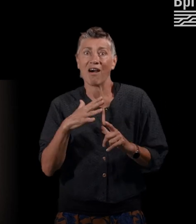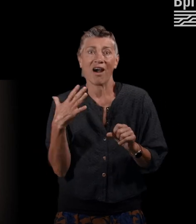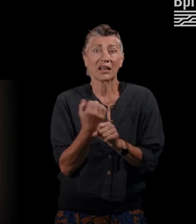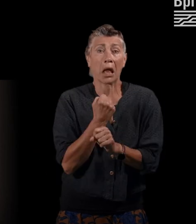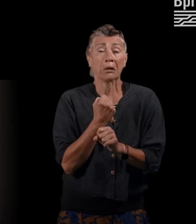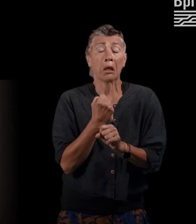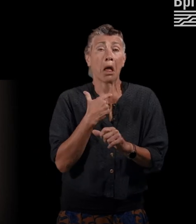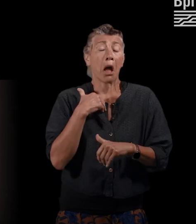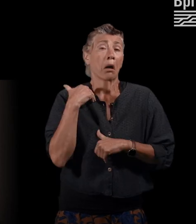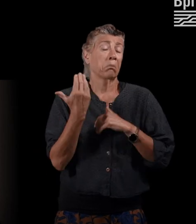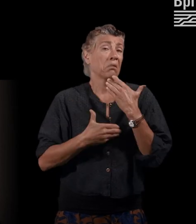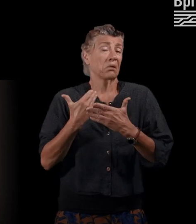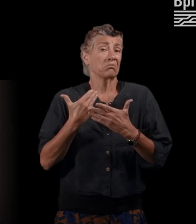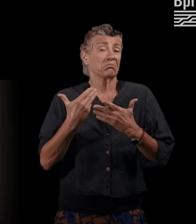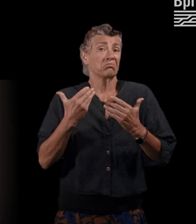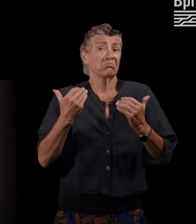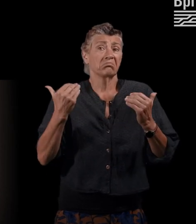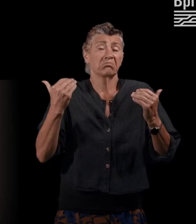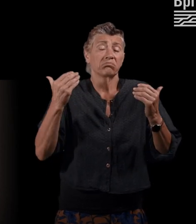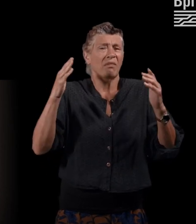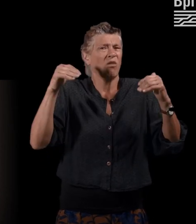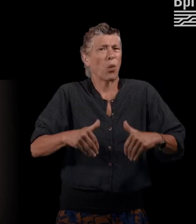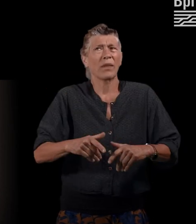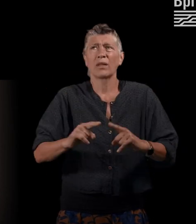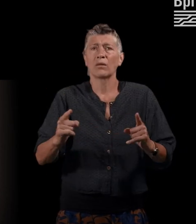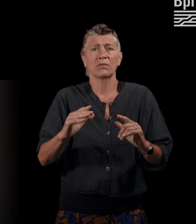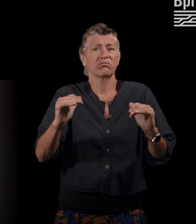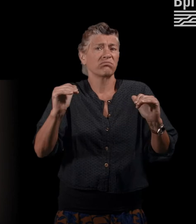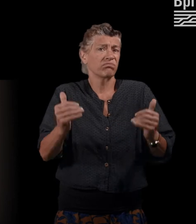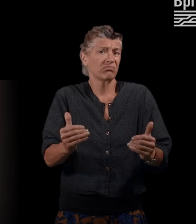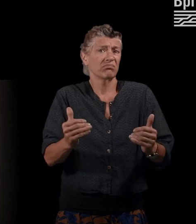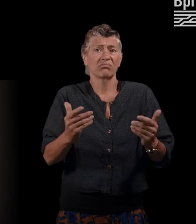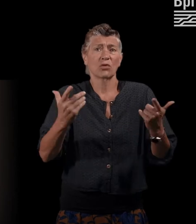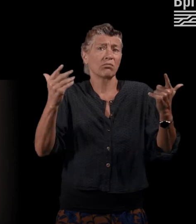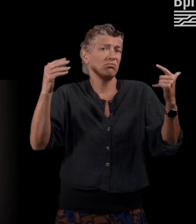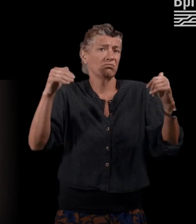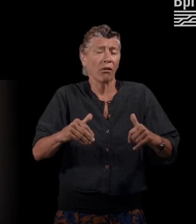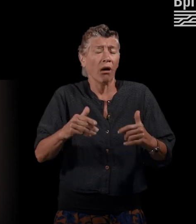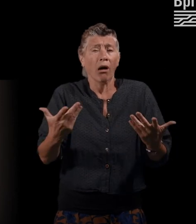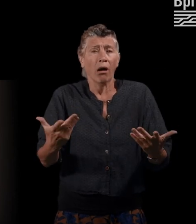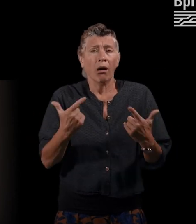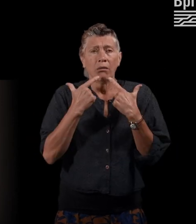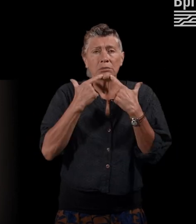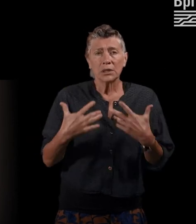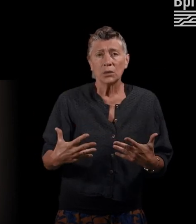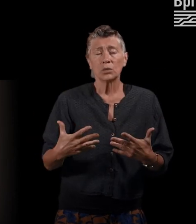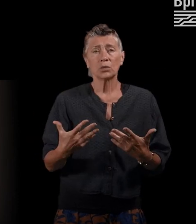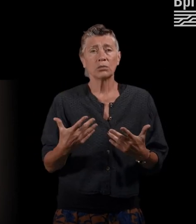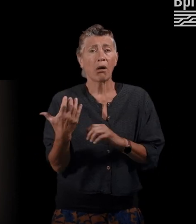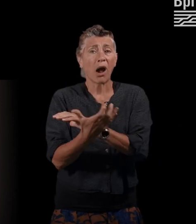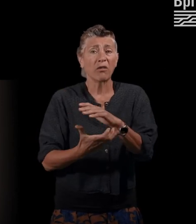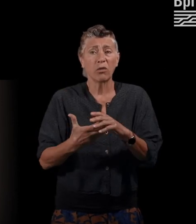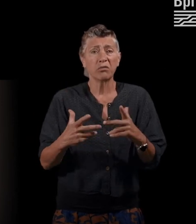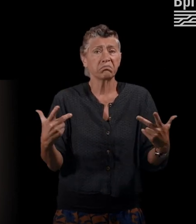s'est... non pas effondré, mais ça a été quelque chose, une chute, une déception. La révolution s'est